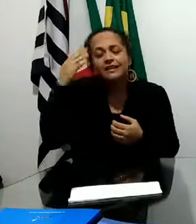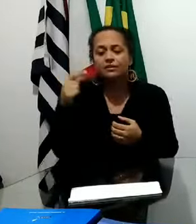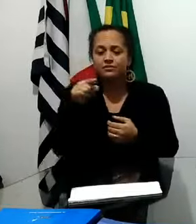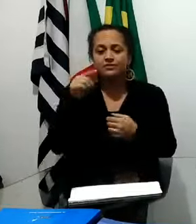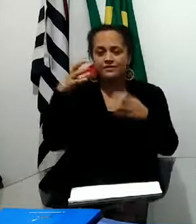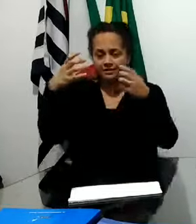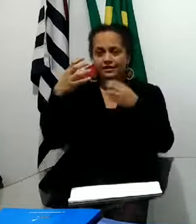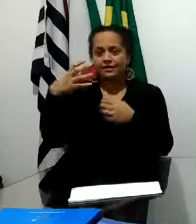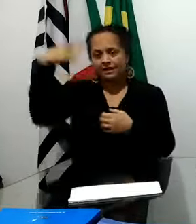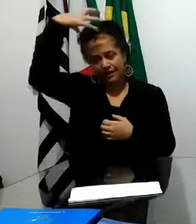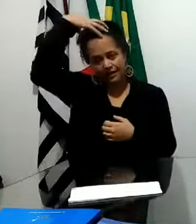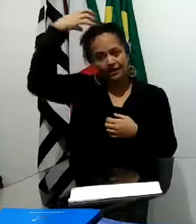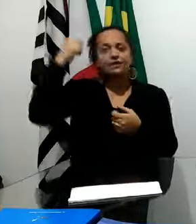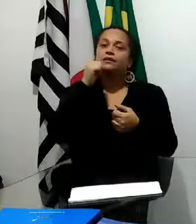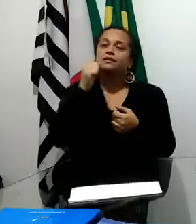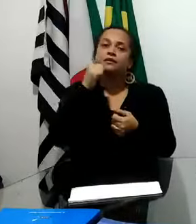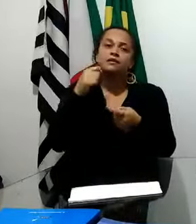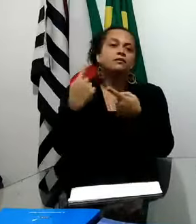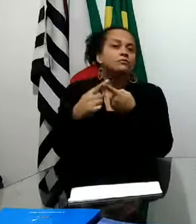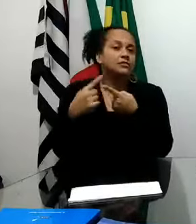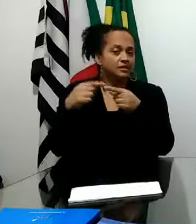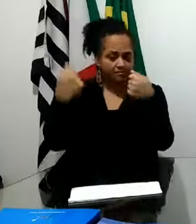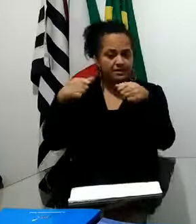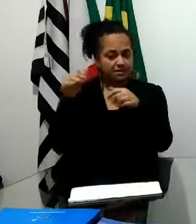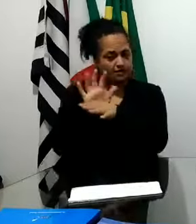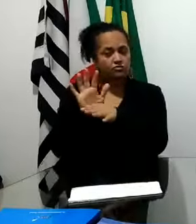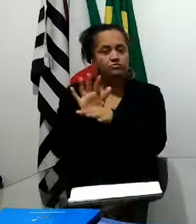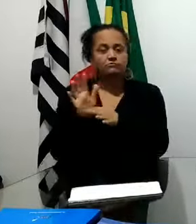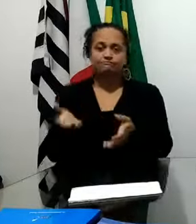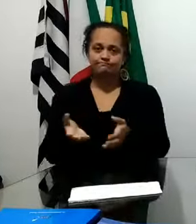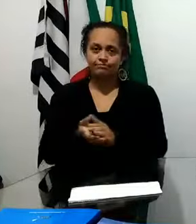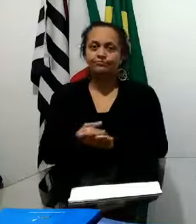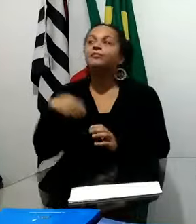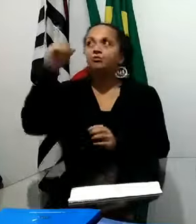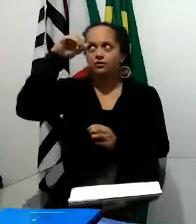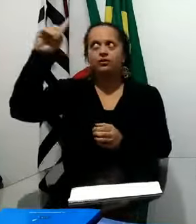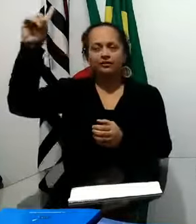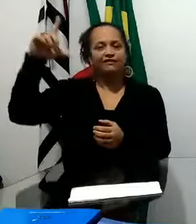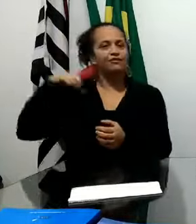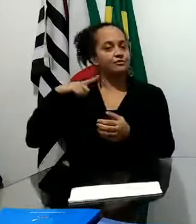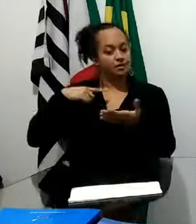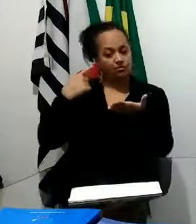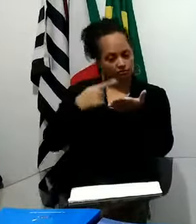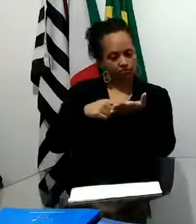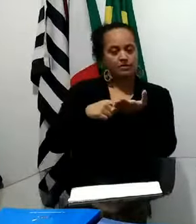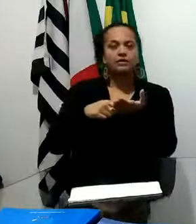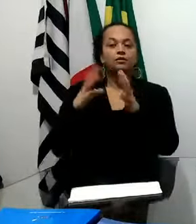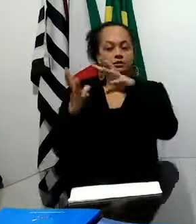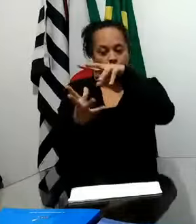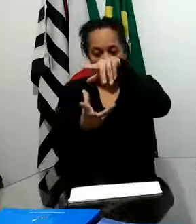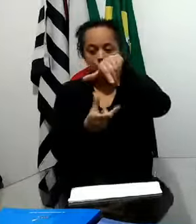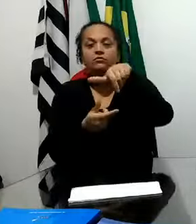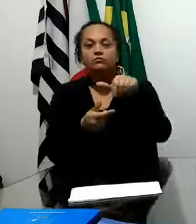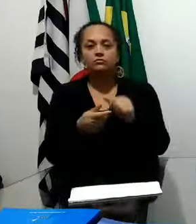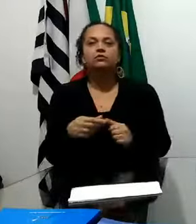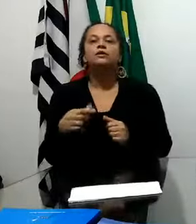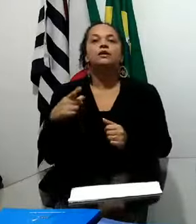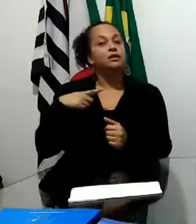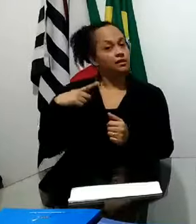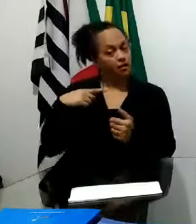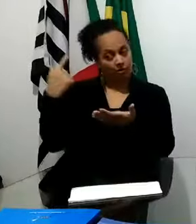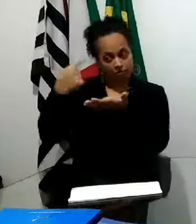um propósito para o mundo. Deus tem um propósito para a sua família, para a minha família. Deus tem um propósito para a